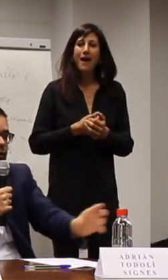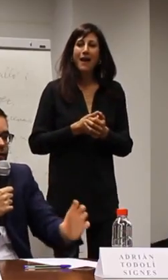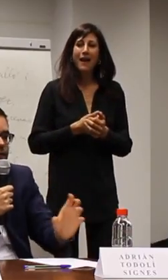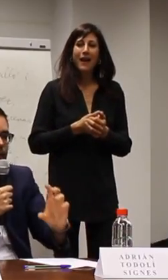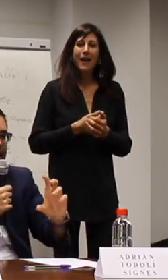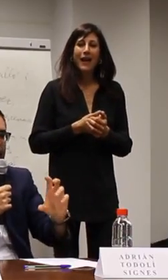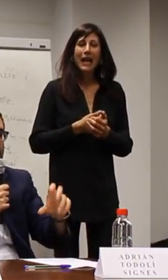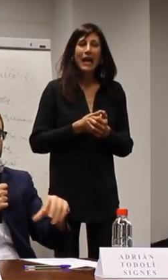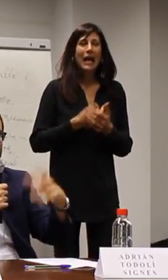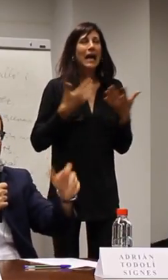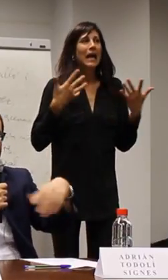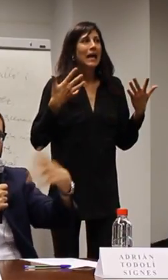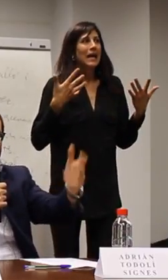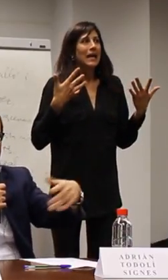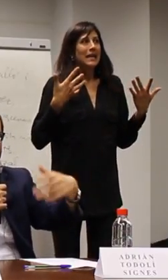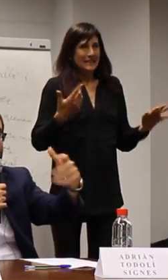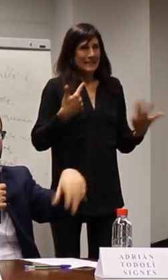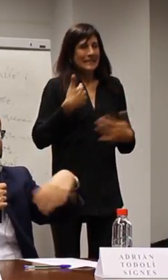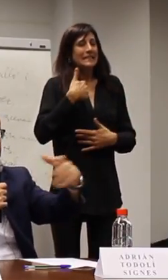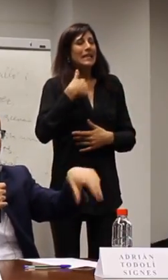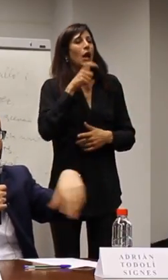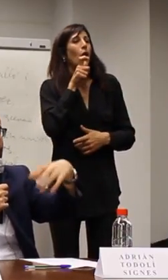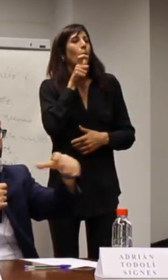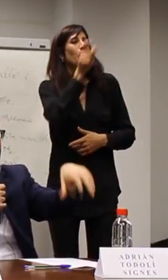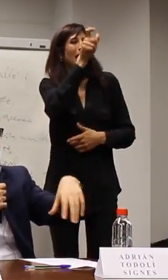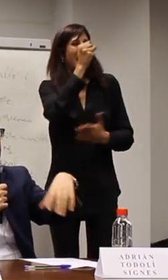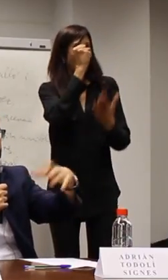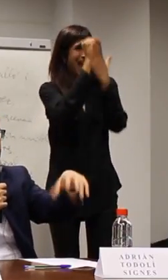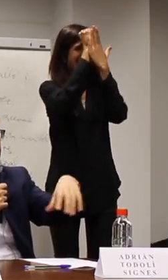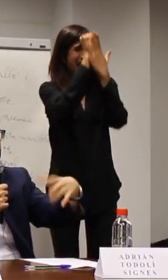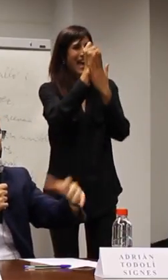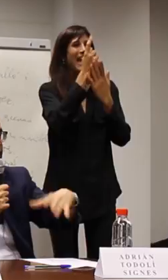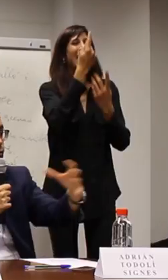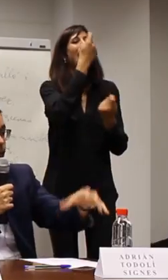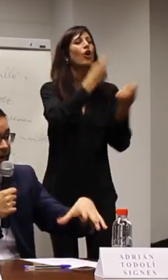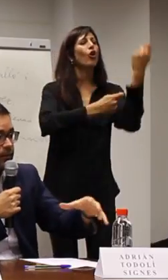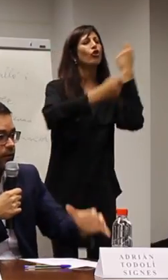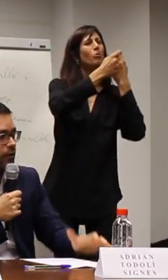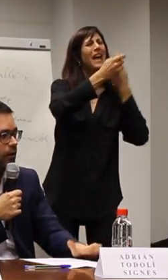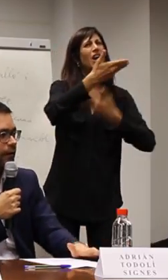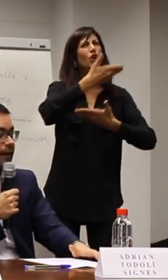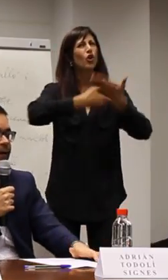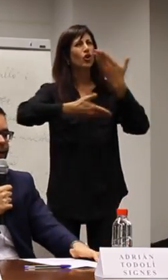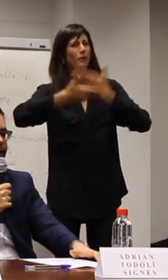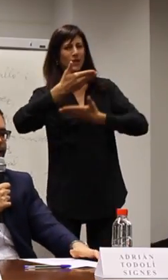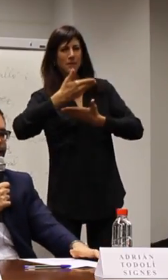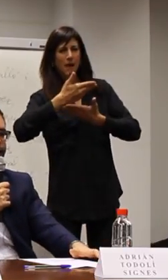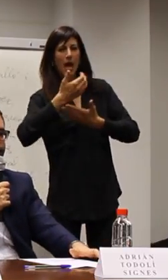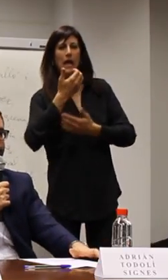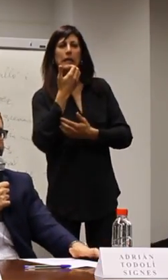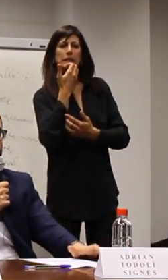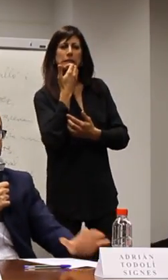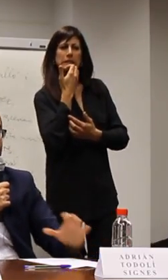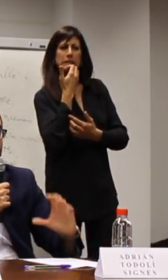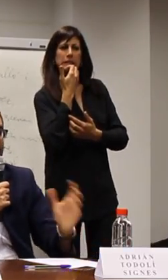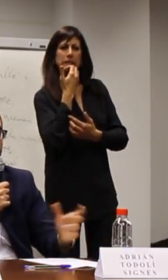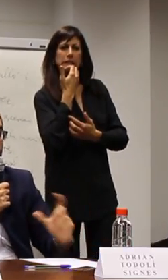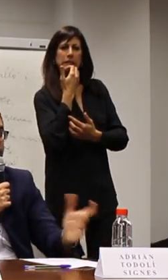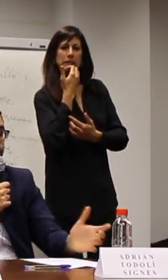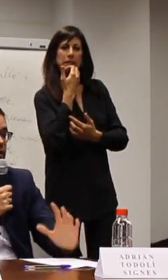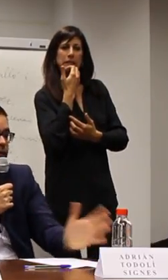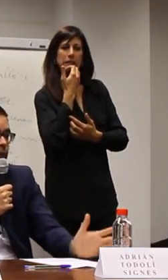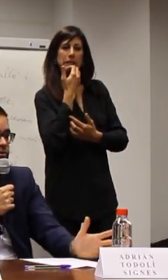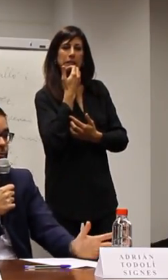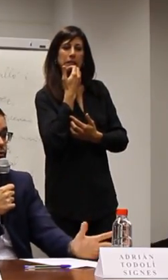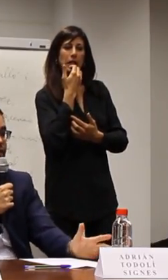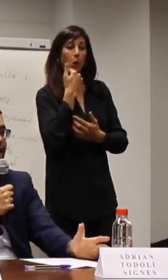utilizar economía colaborativa para cuando efectivamente se pone en, ¿no? Se hace un comercio. Se pone en el mercado un